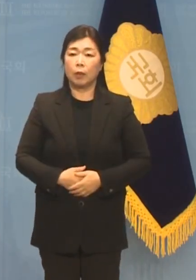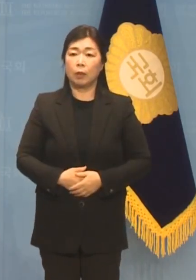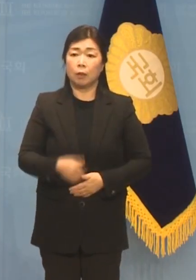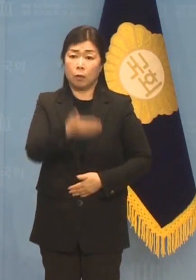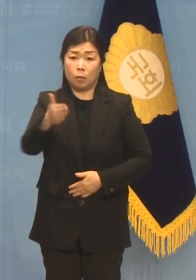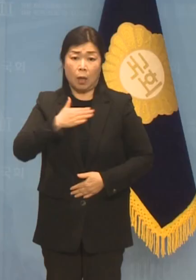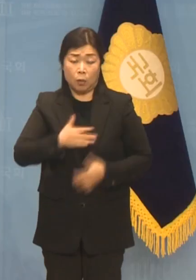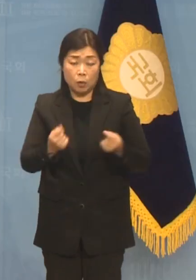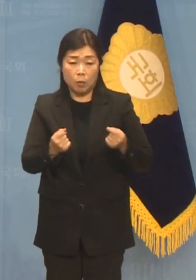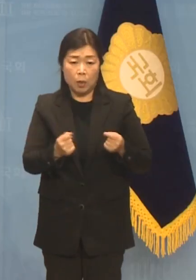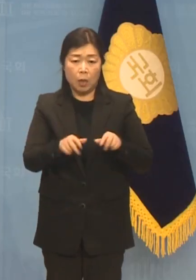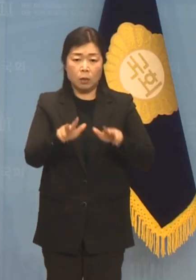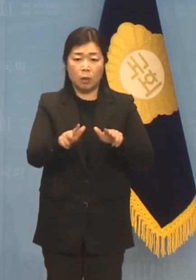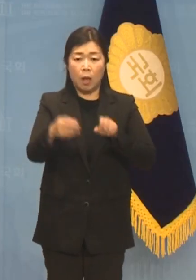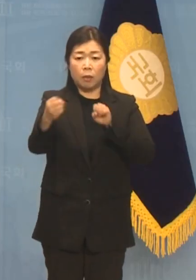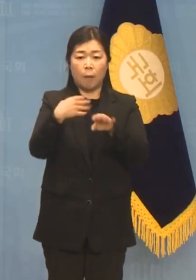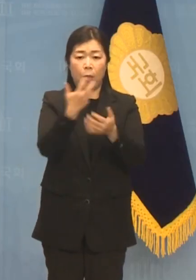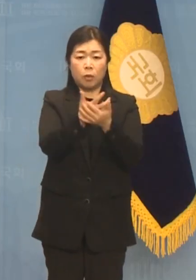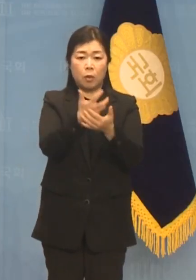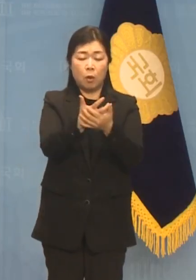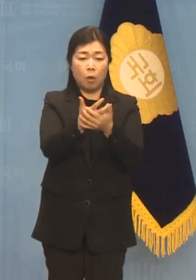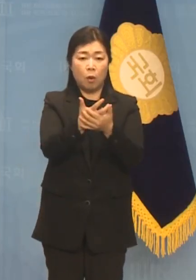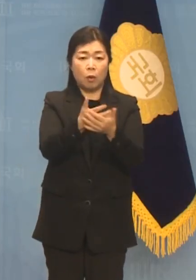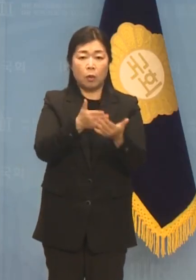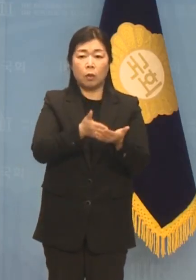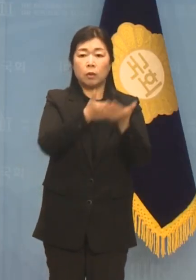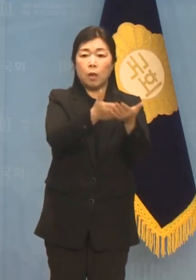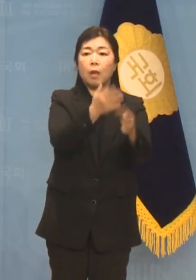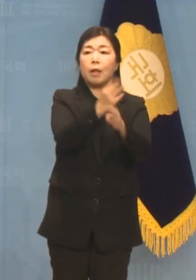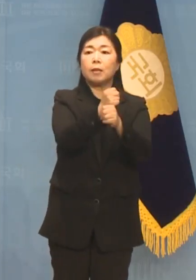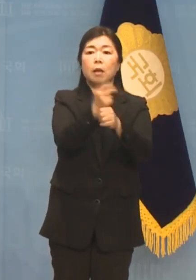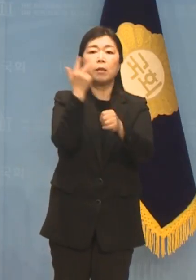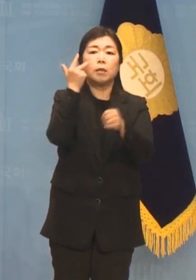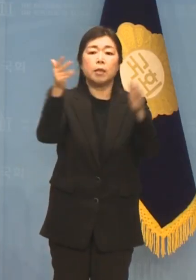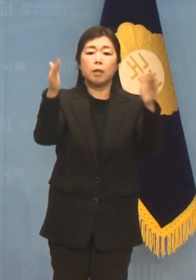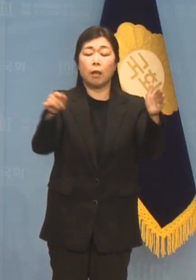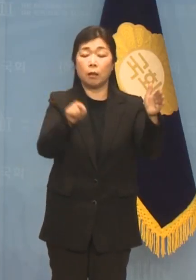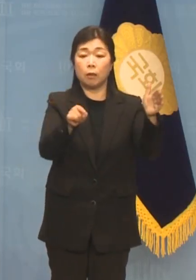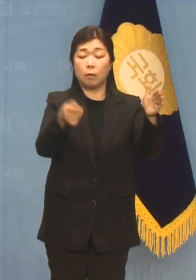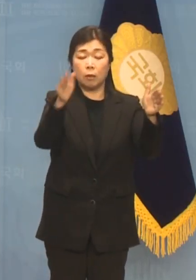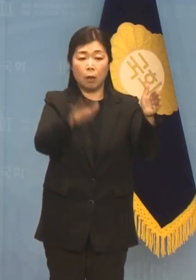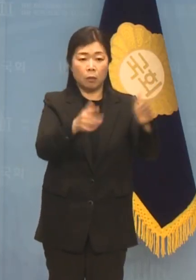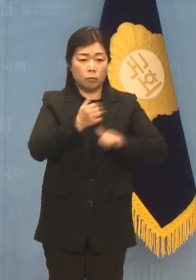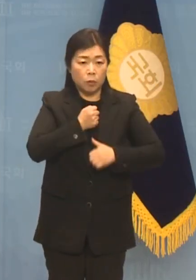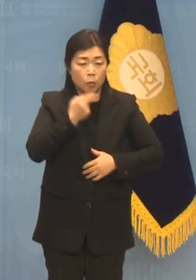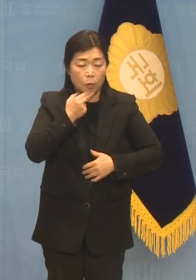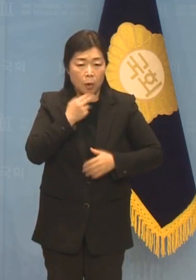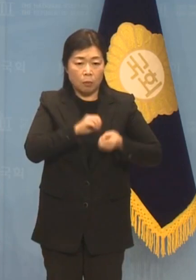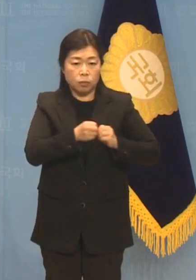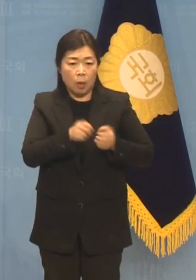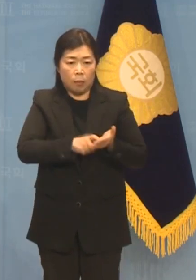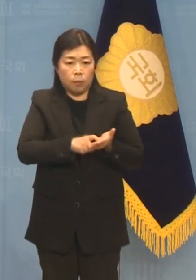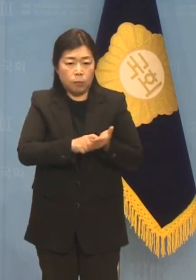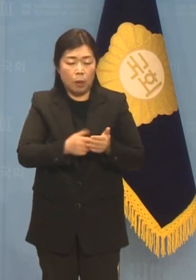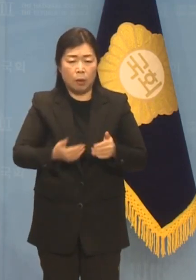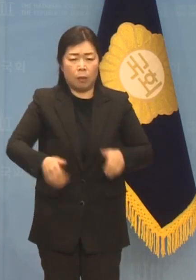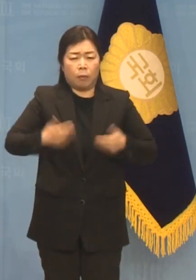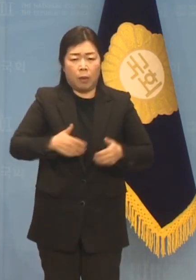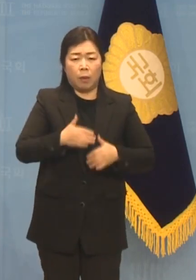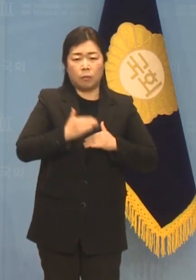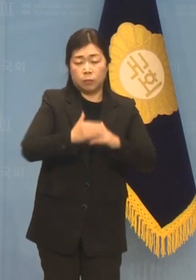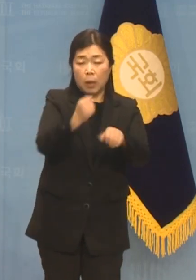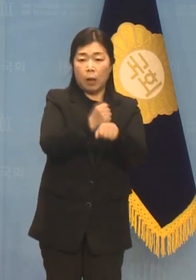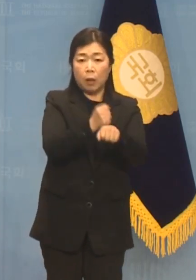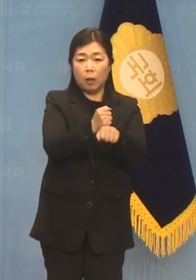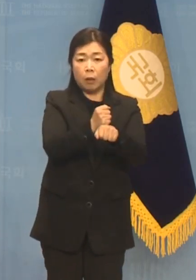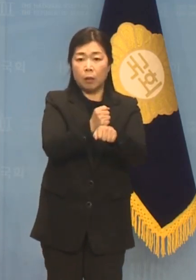아시다시피 답변서 제출기일 7일도 보장하지 않고 졸속으로 수치 관주라는 표현을